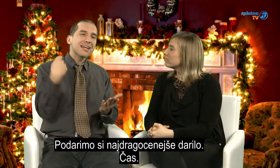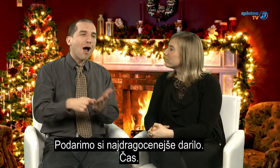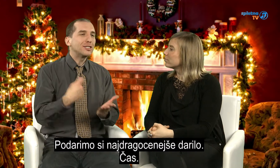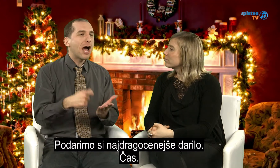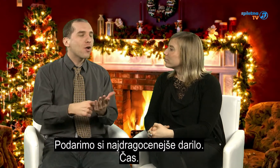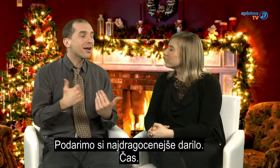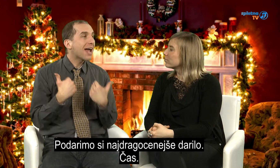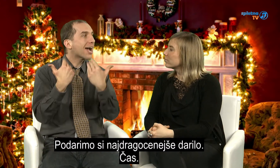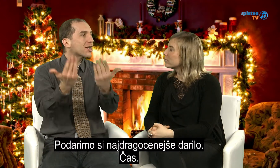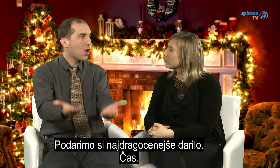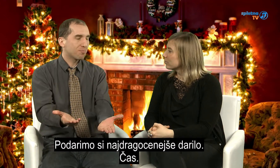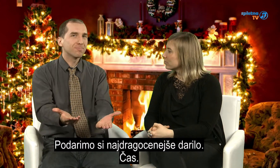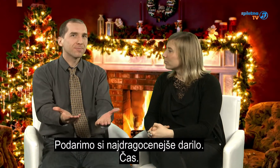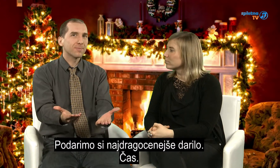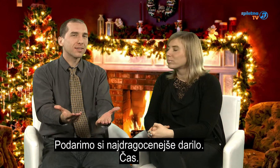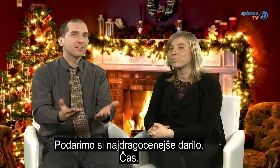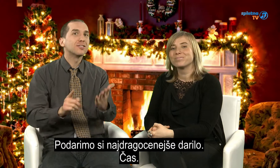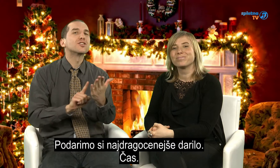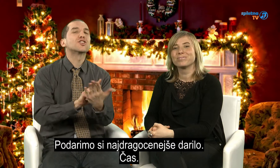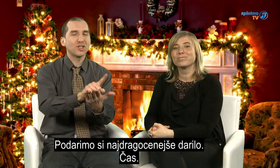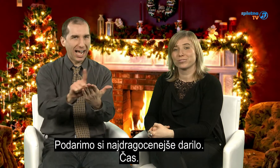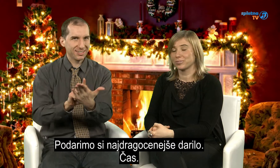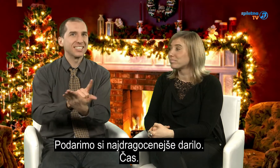Podarimo si najdragocenejše darilo – čas.